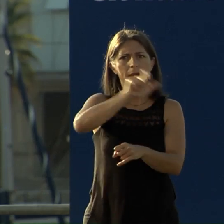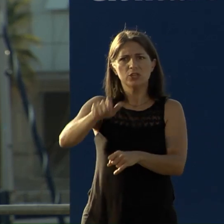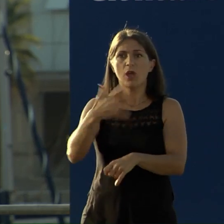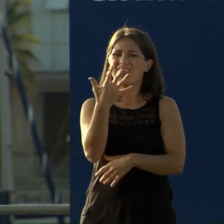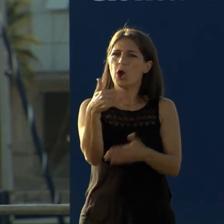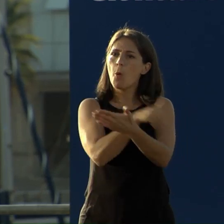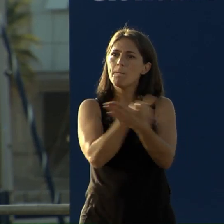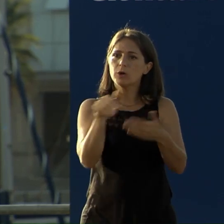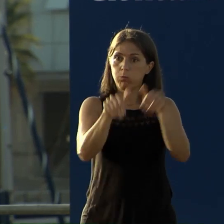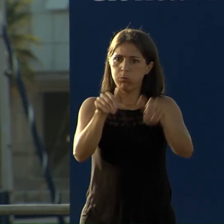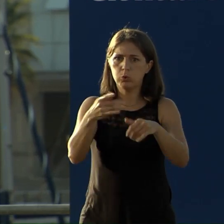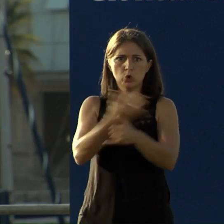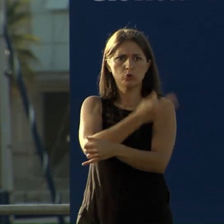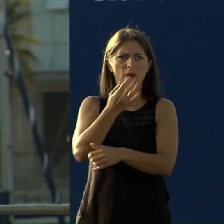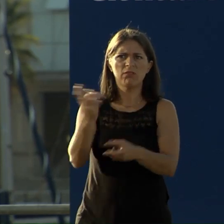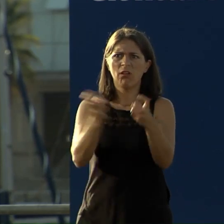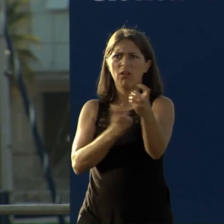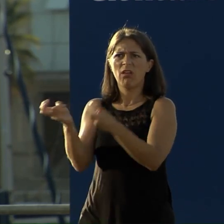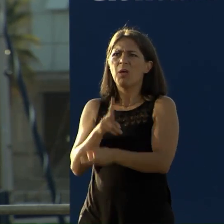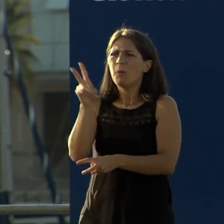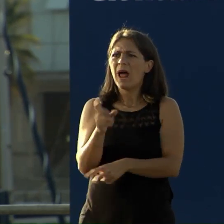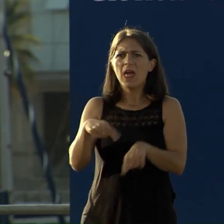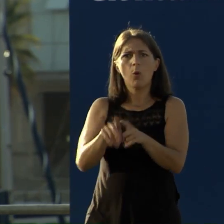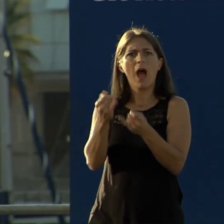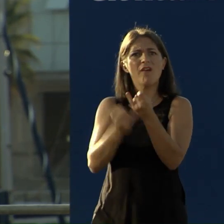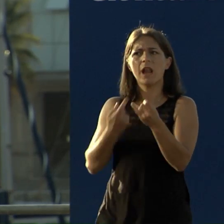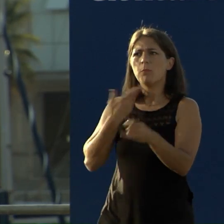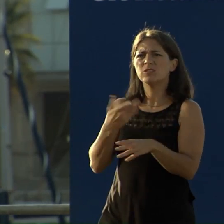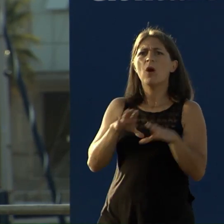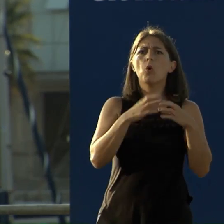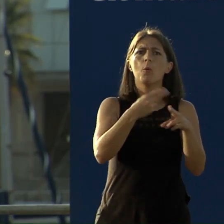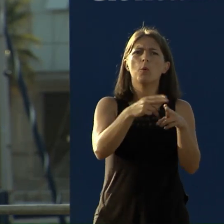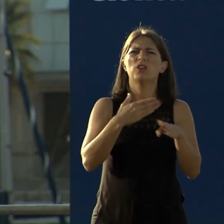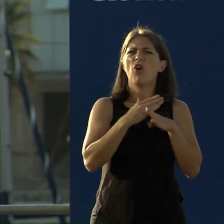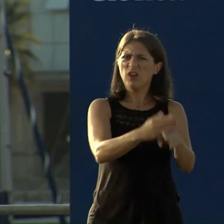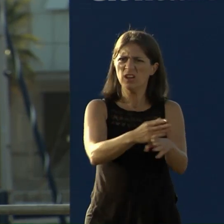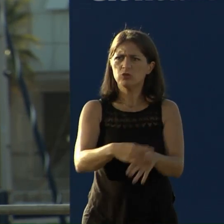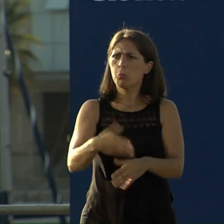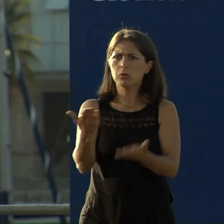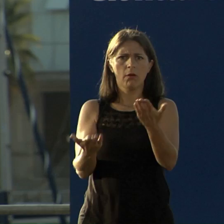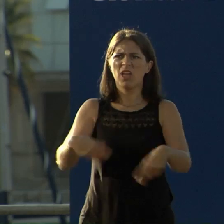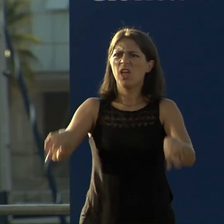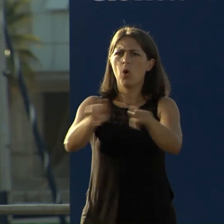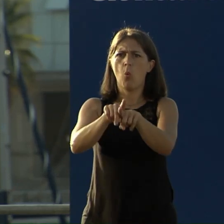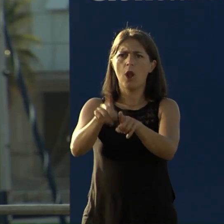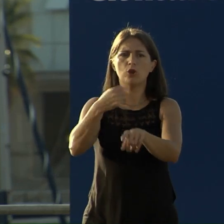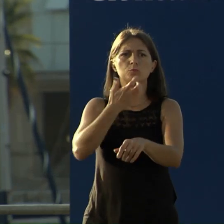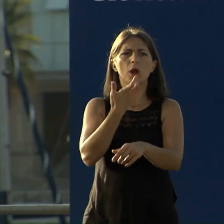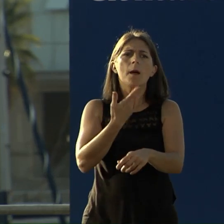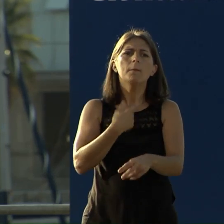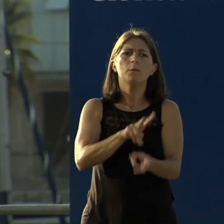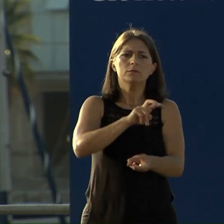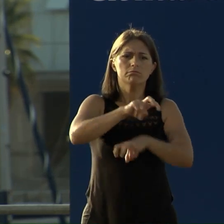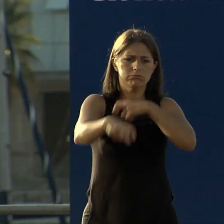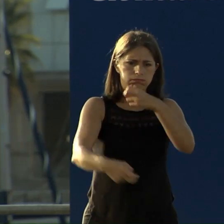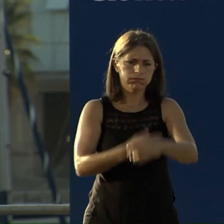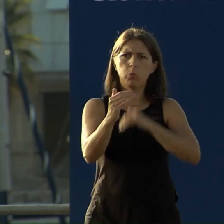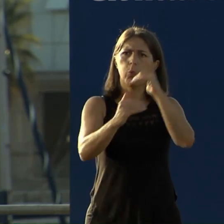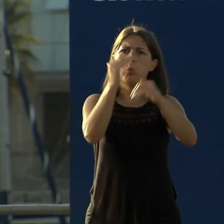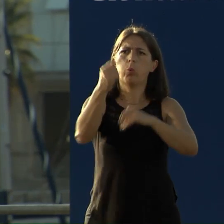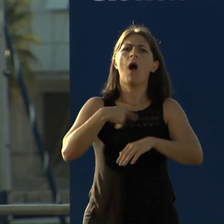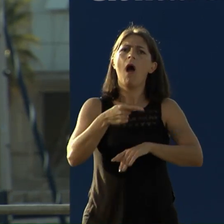a Unidos Podemos y las confluencias valen igual que los votos al resto de partidos. Para eso sí. Para hacer una reforma fiscal progresiva.